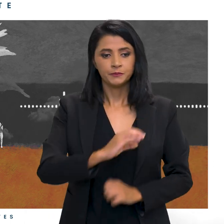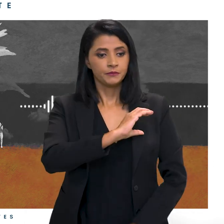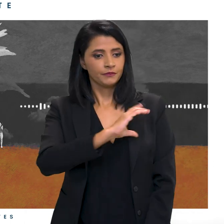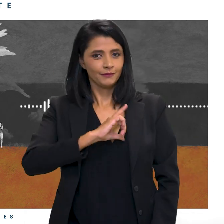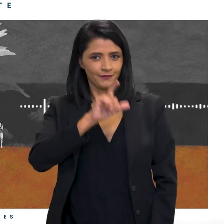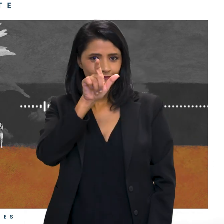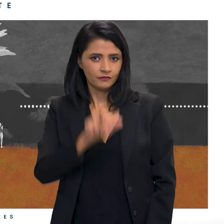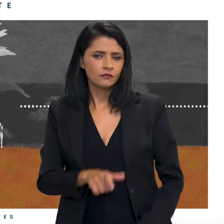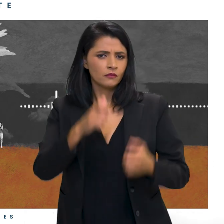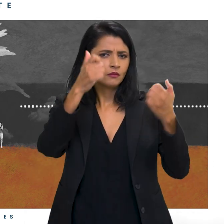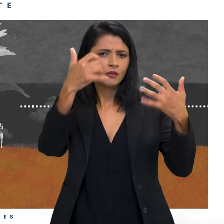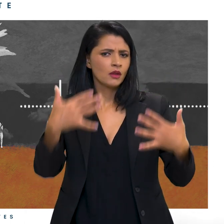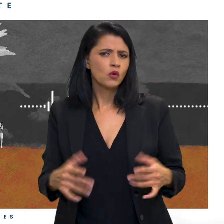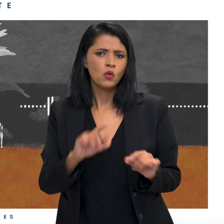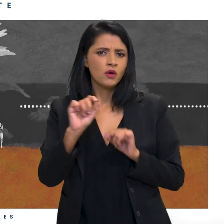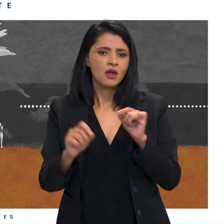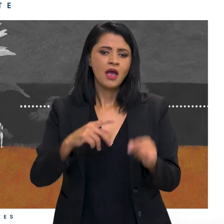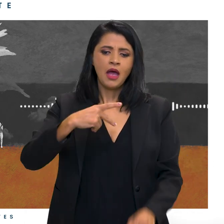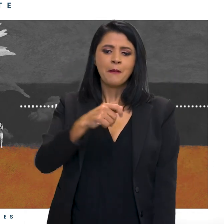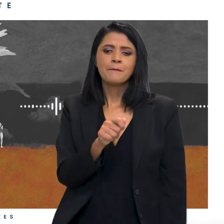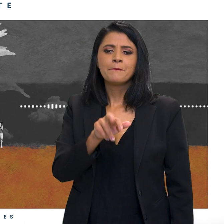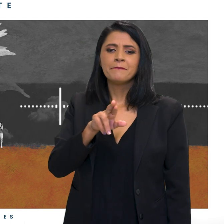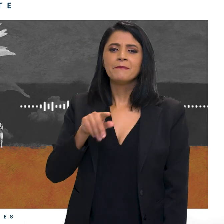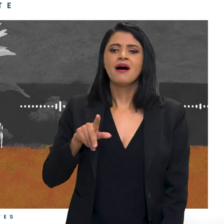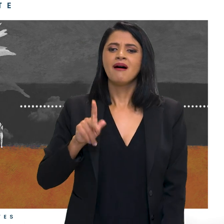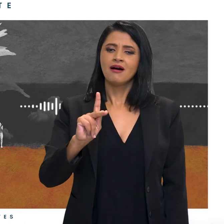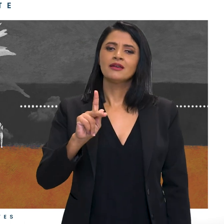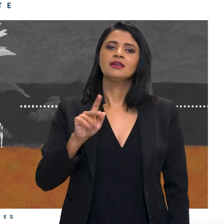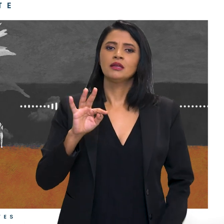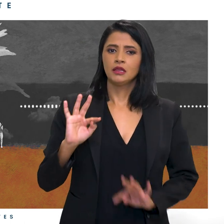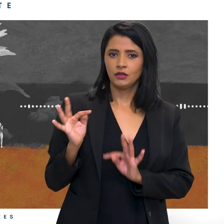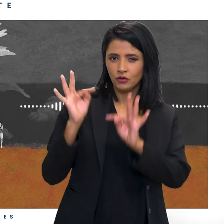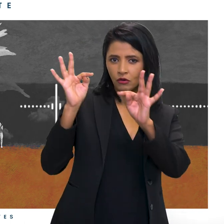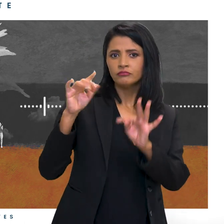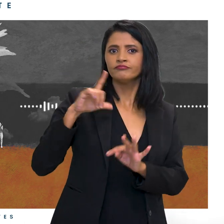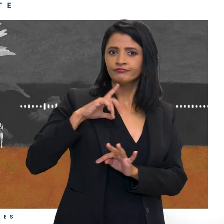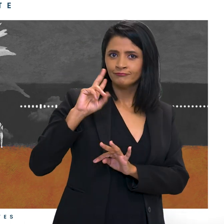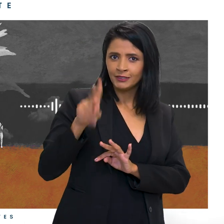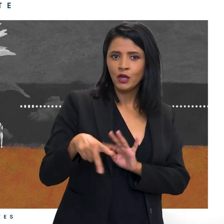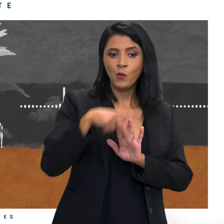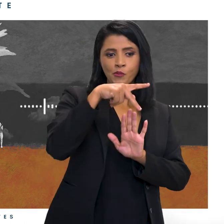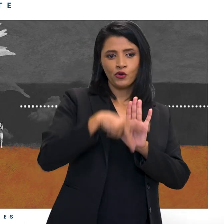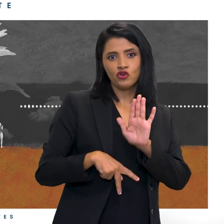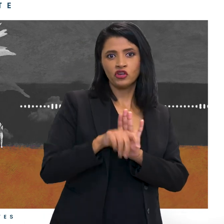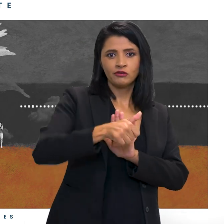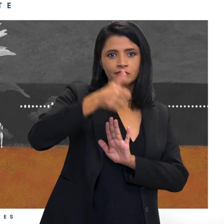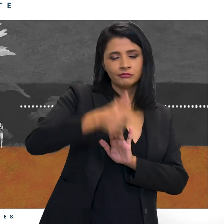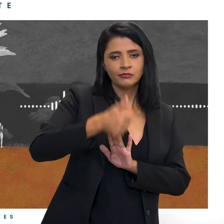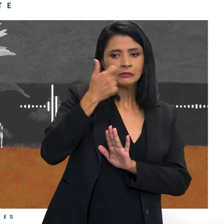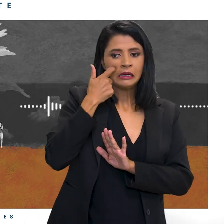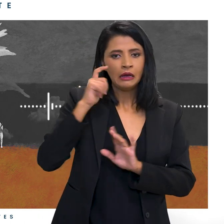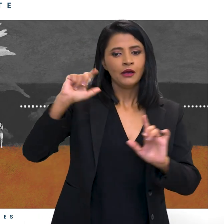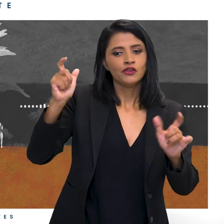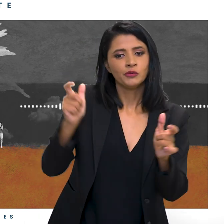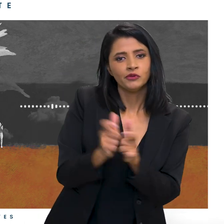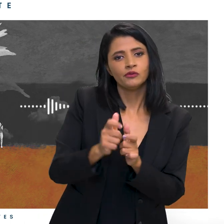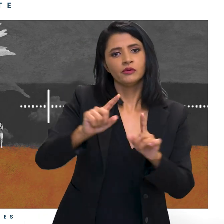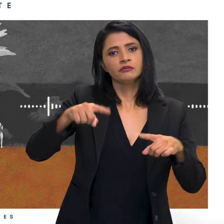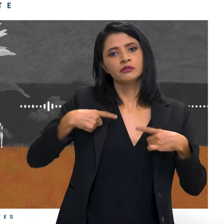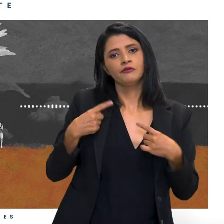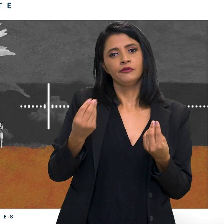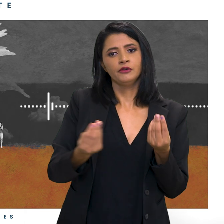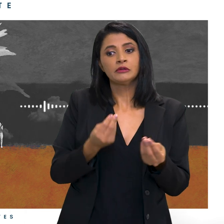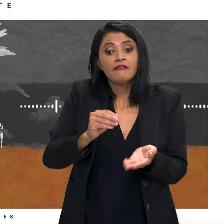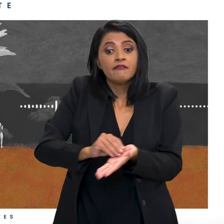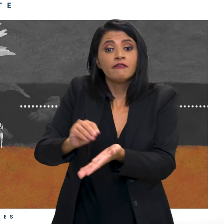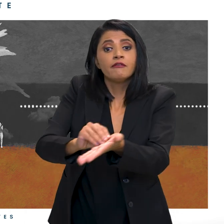tecnológico. O coordenador explica o que significa esse parque tecnológico e conta que existe um projeto piloto para tentar reduzir esse desafio